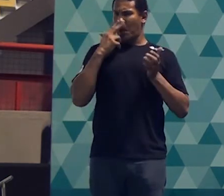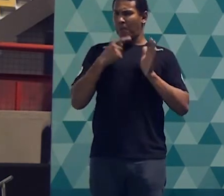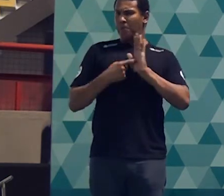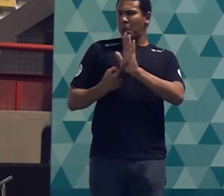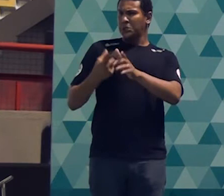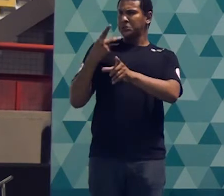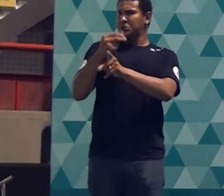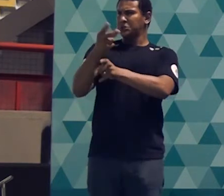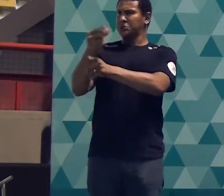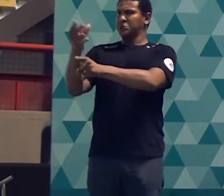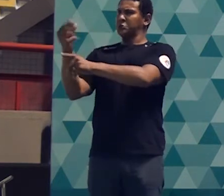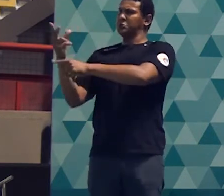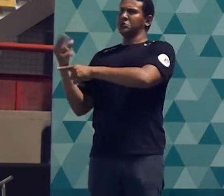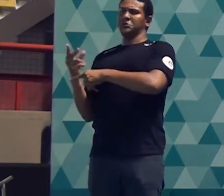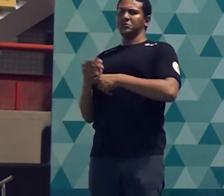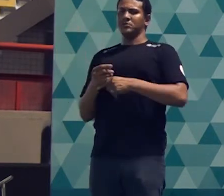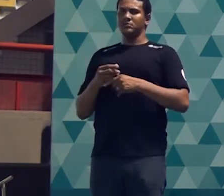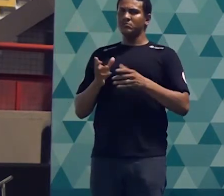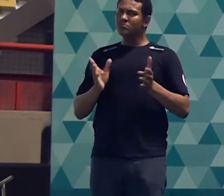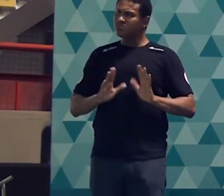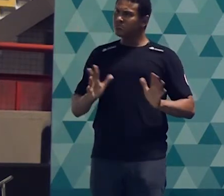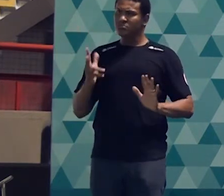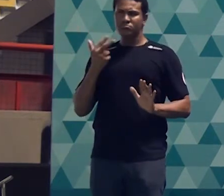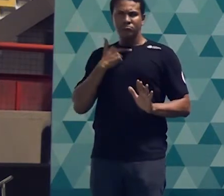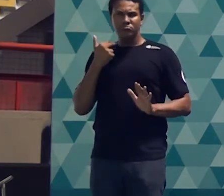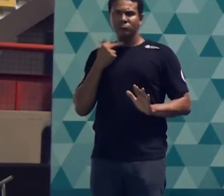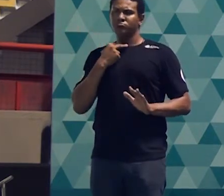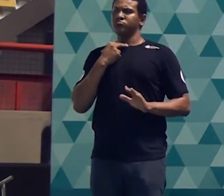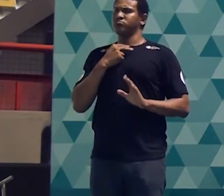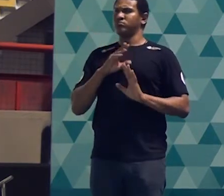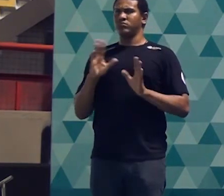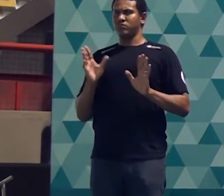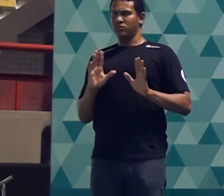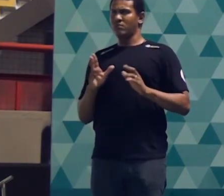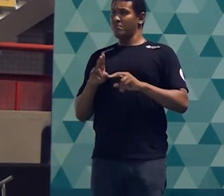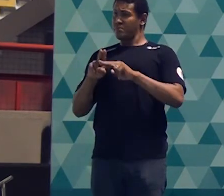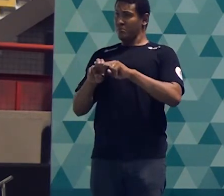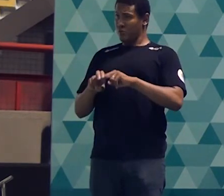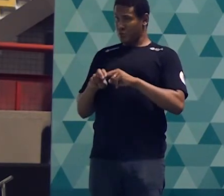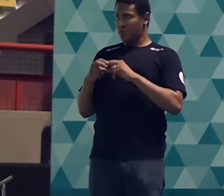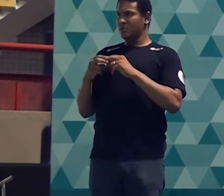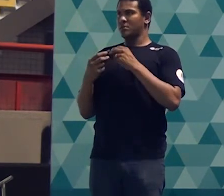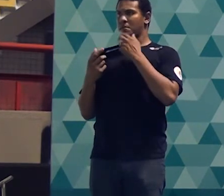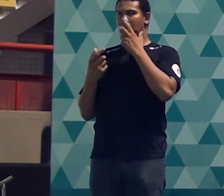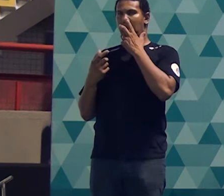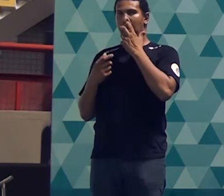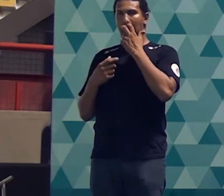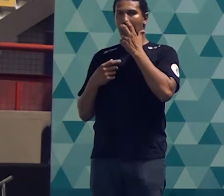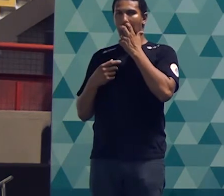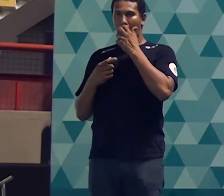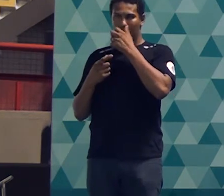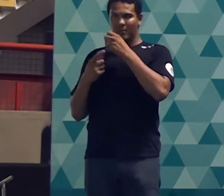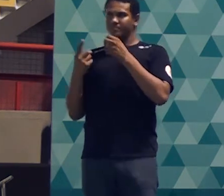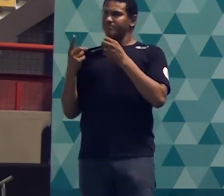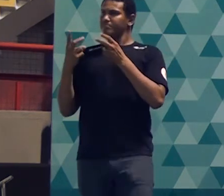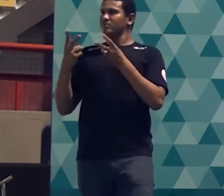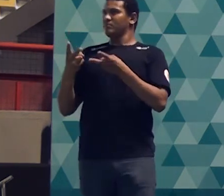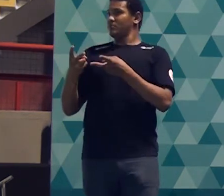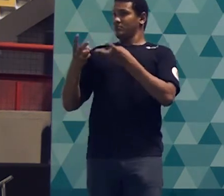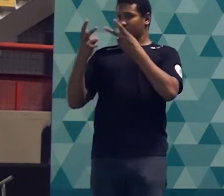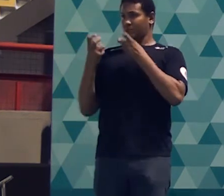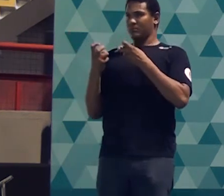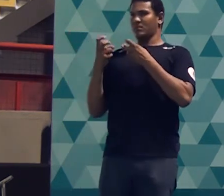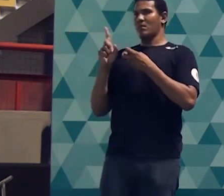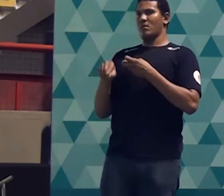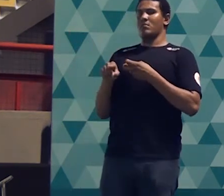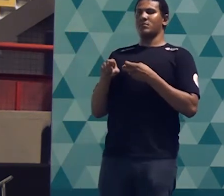força ou qualquer outra forma de controle ou de poder. Então a gente vai ver que esse exercício, aí como consta na